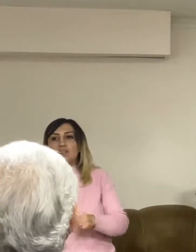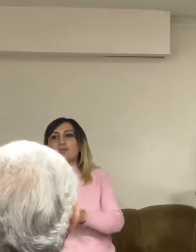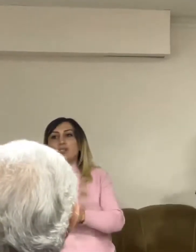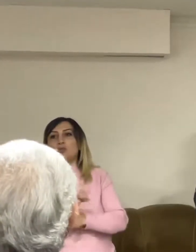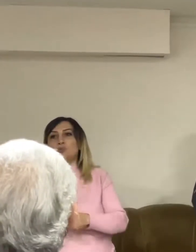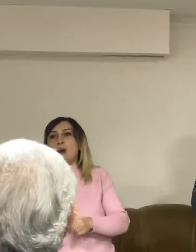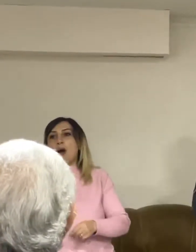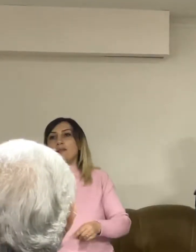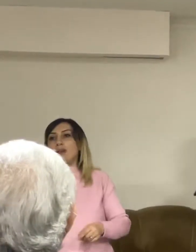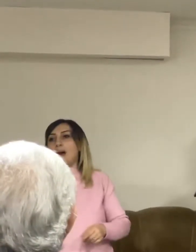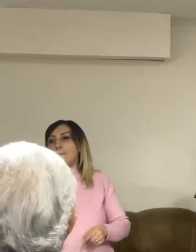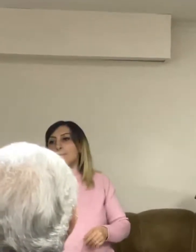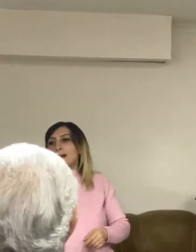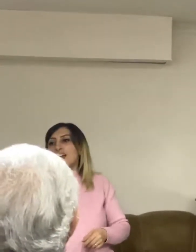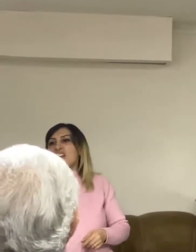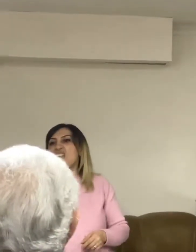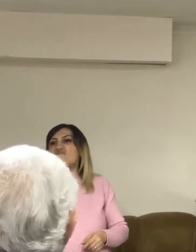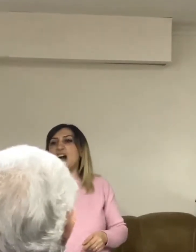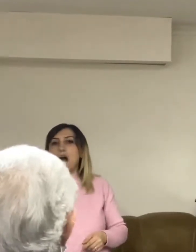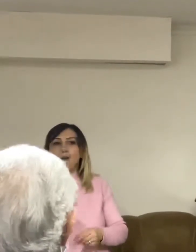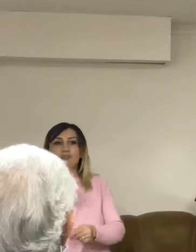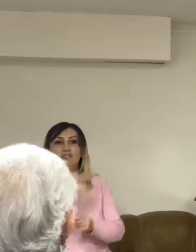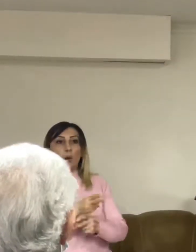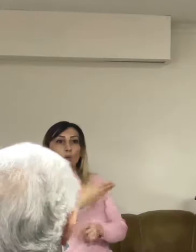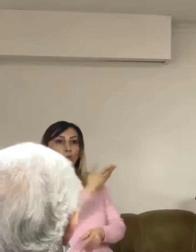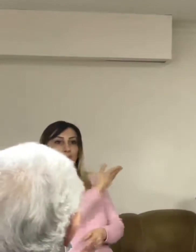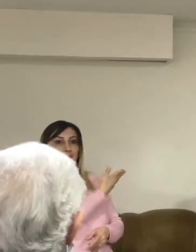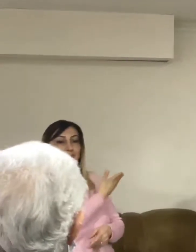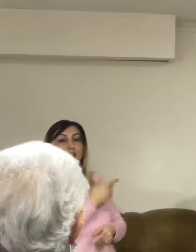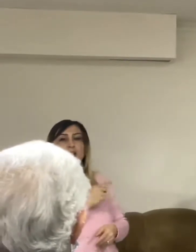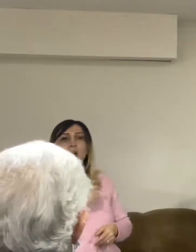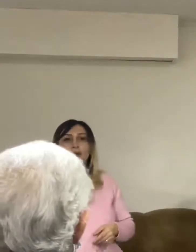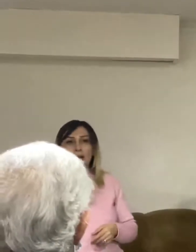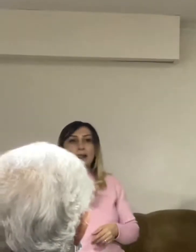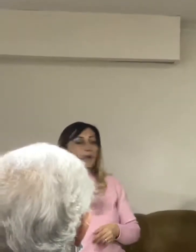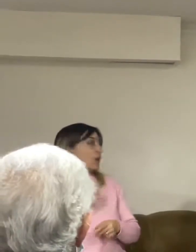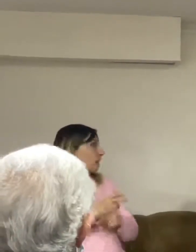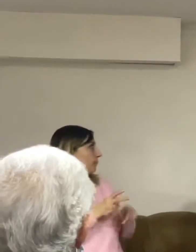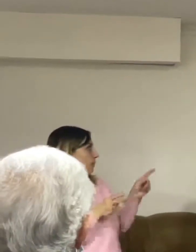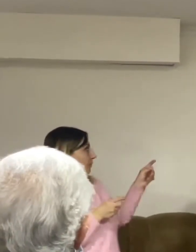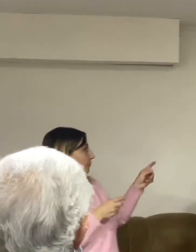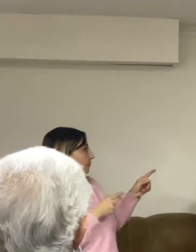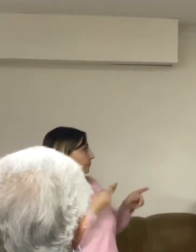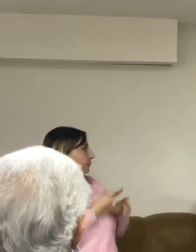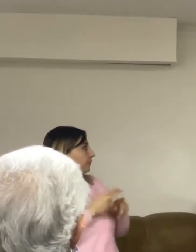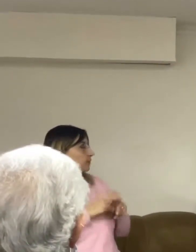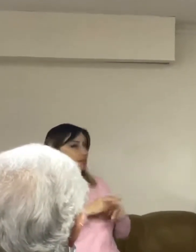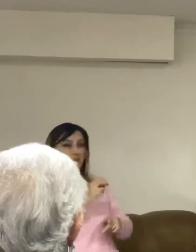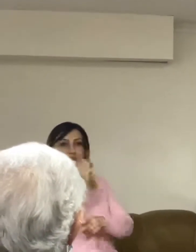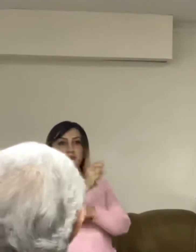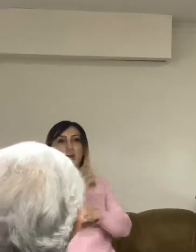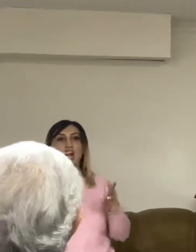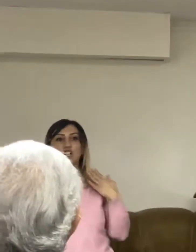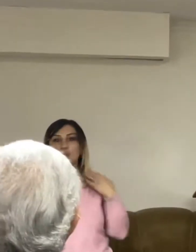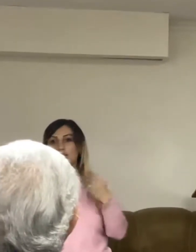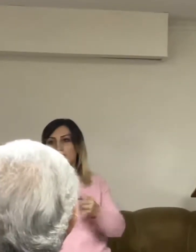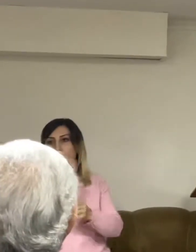եք կարծում, ինչու Աստված Եդեմի պարտեզից դուրս հանեց Ադամի և Եվային։